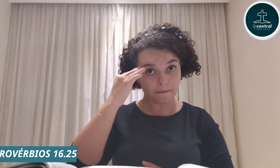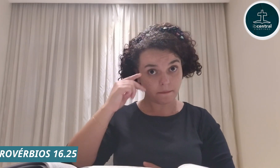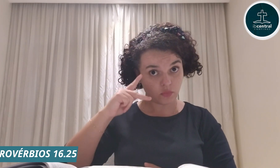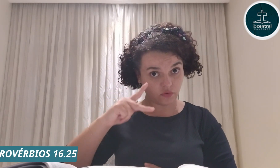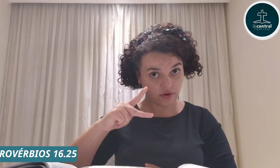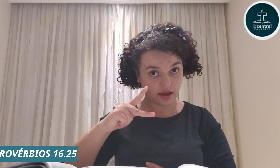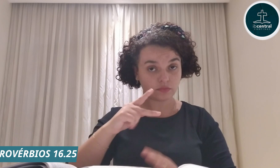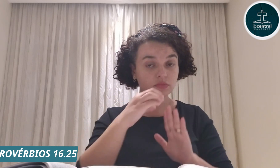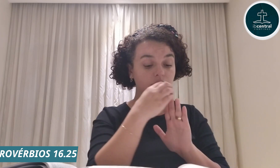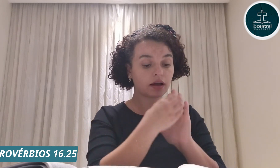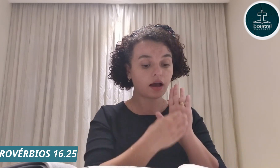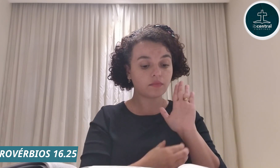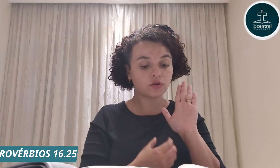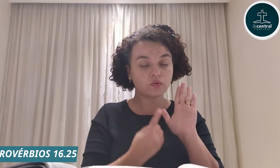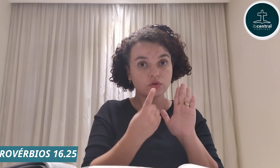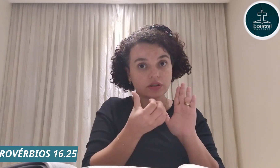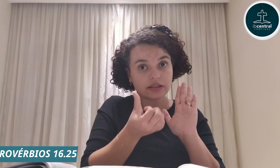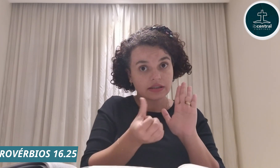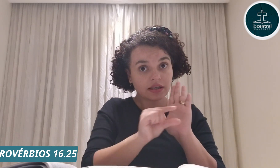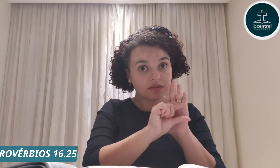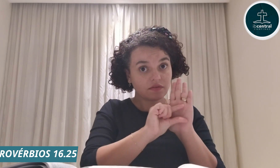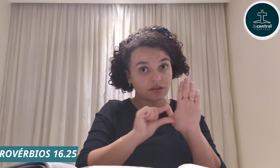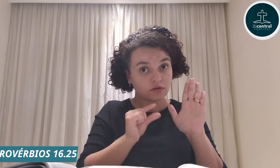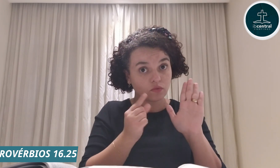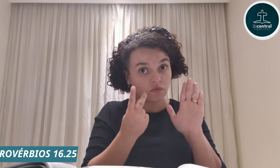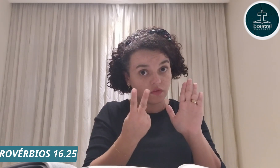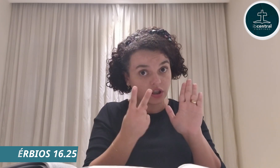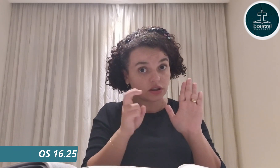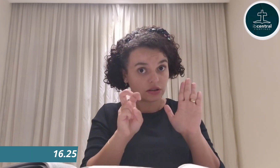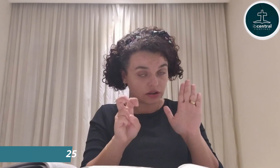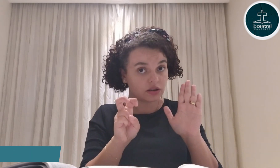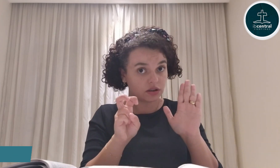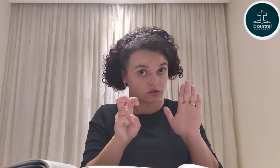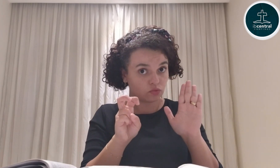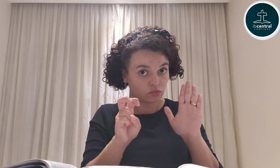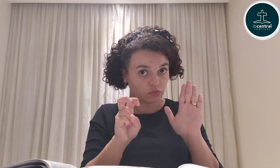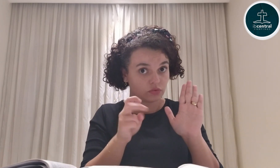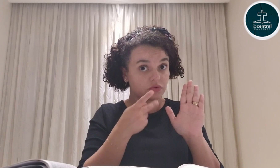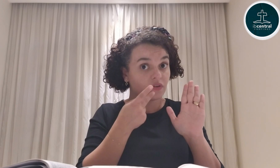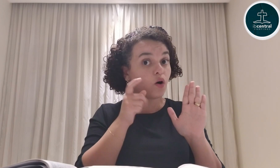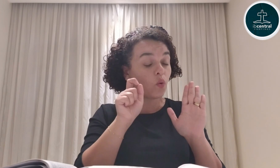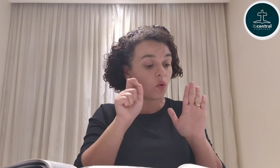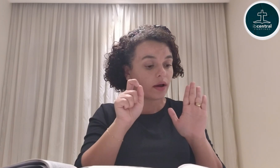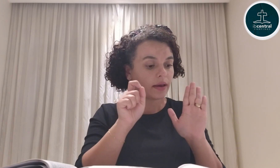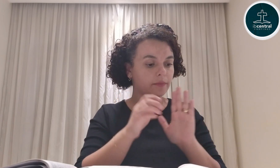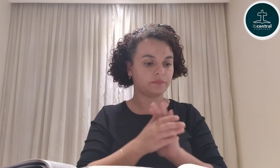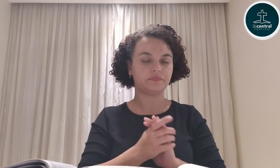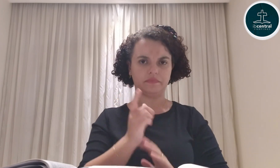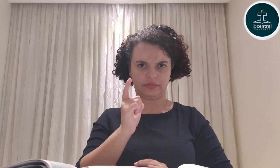sério. A Bíblia nos fala em Provérbios, capítulo 16,